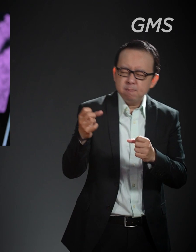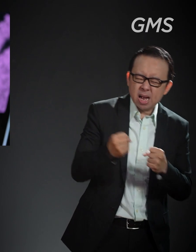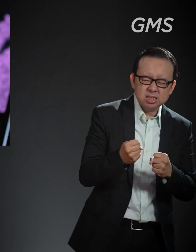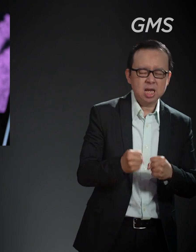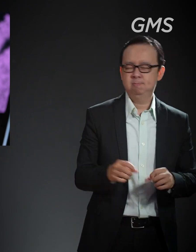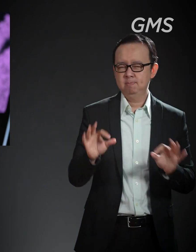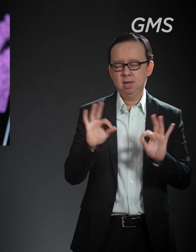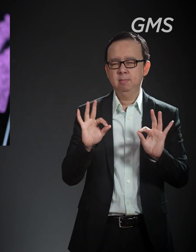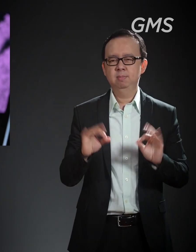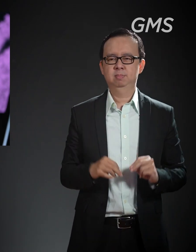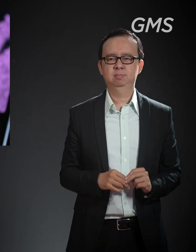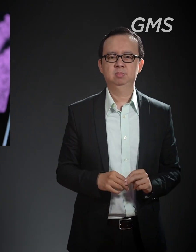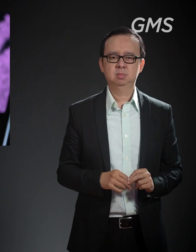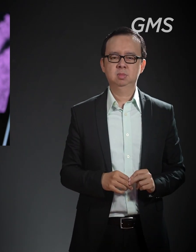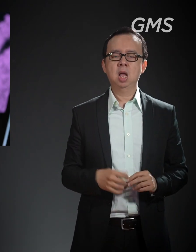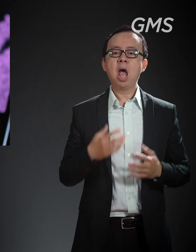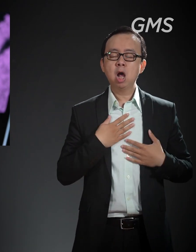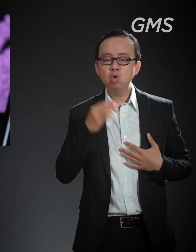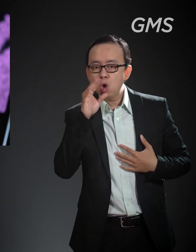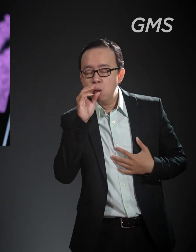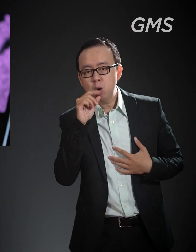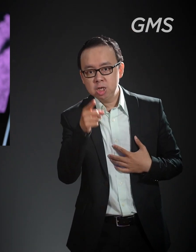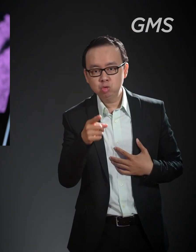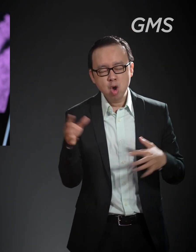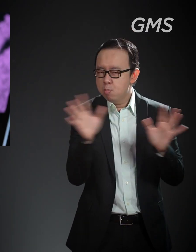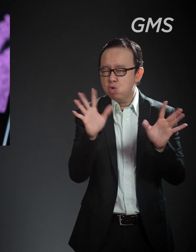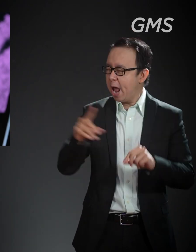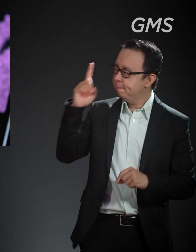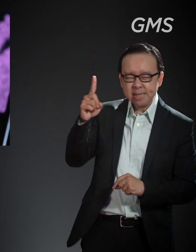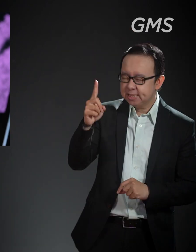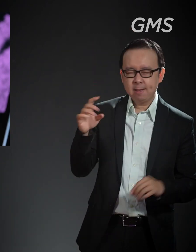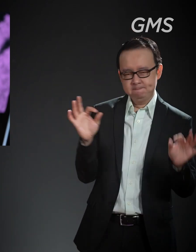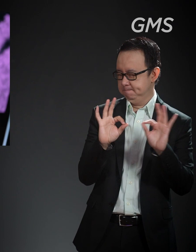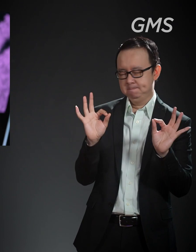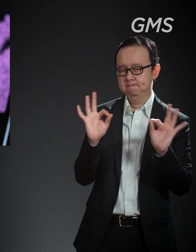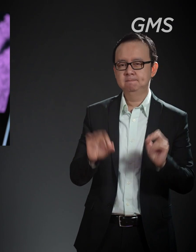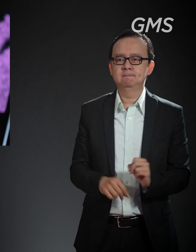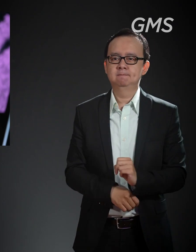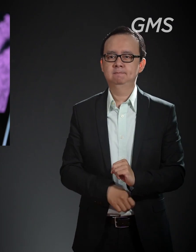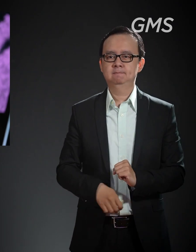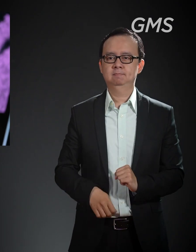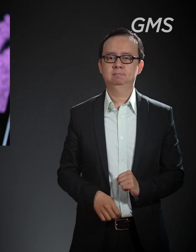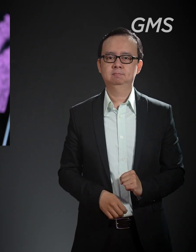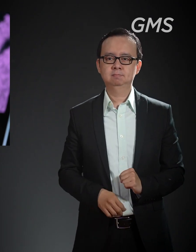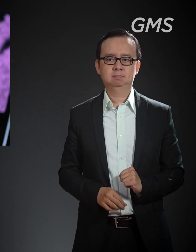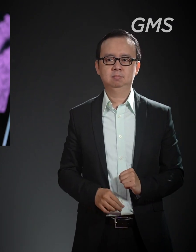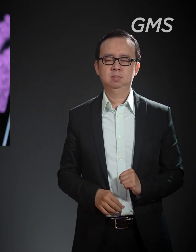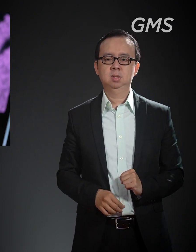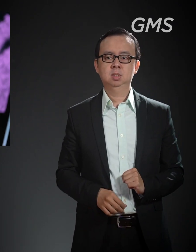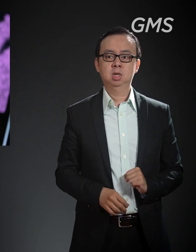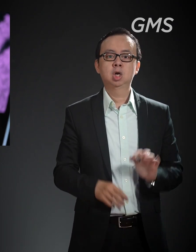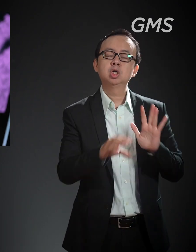Aku mengatakan hal itu bukan sebagai perintah. Salah satunya coba saya singgung satu aja. Salah satu hal yang seringkali